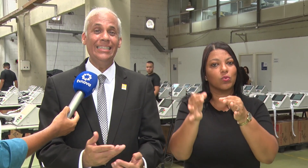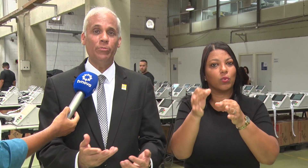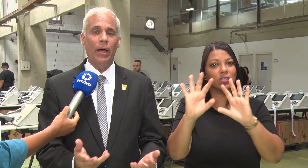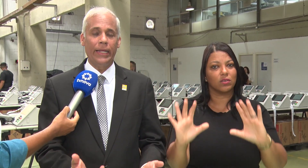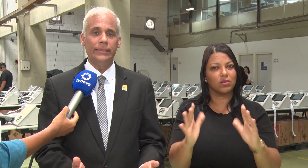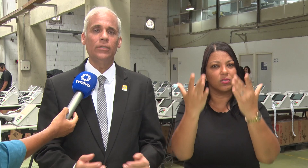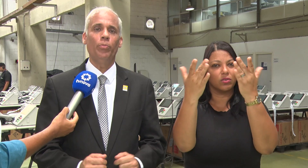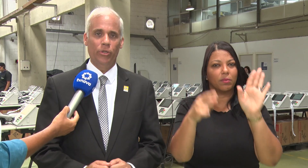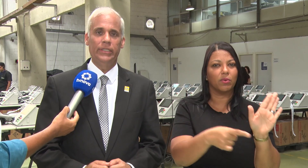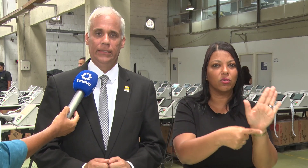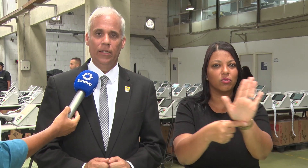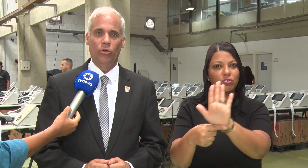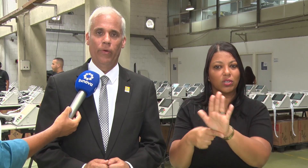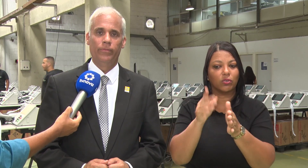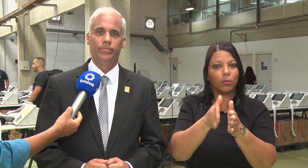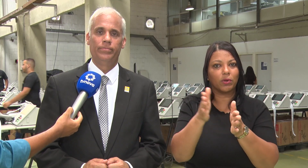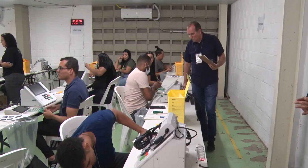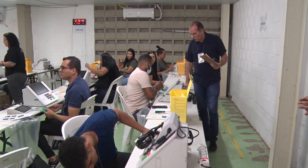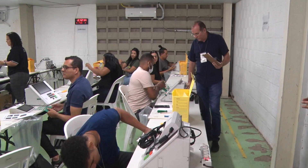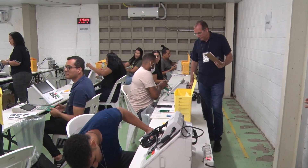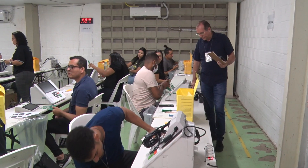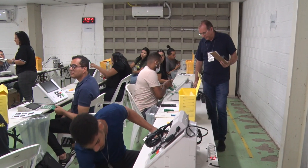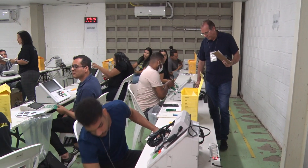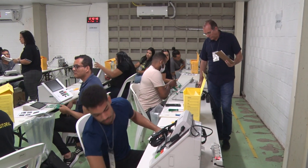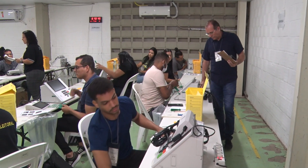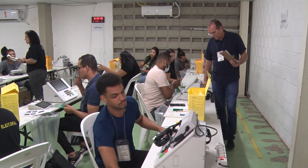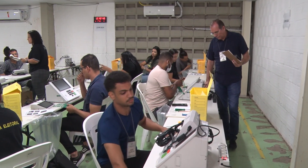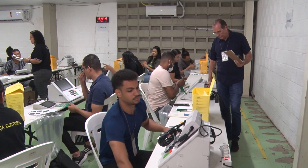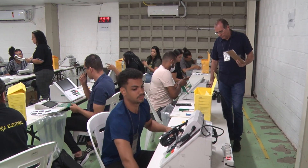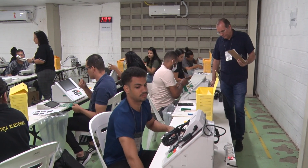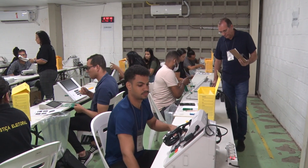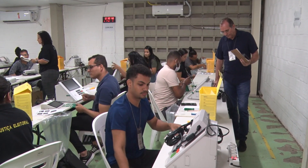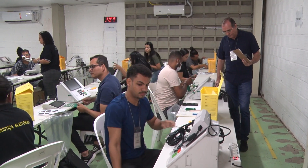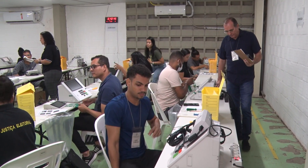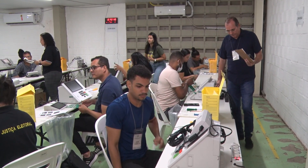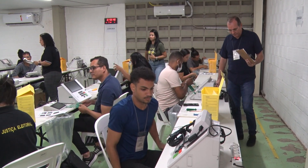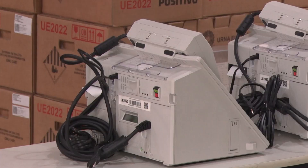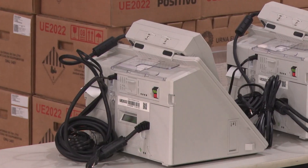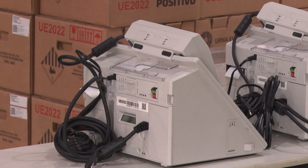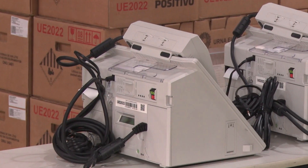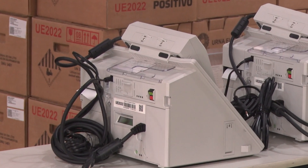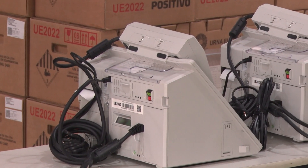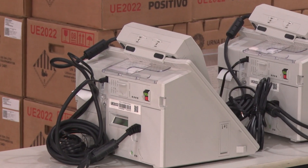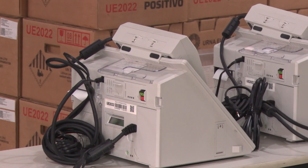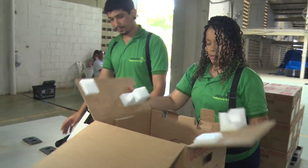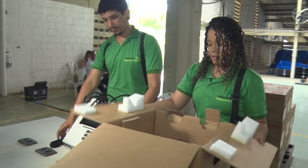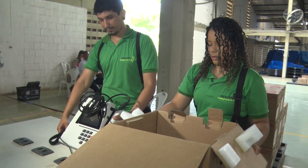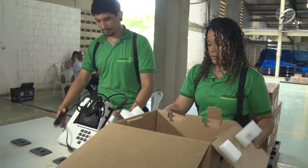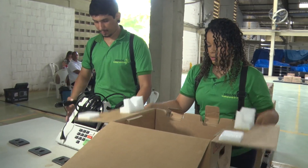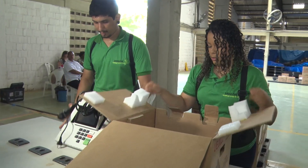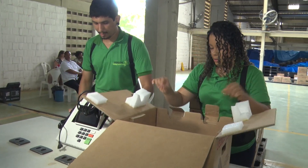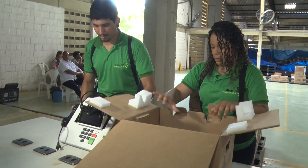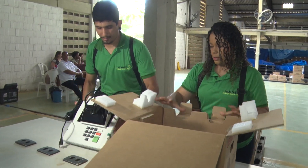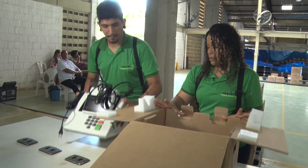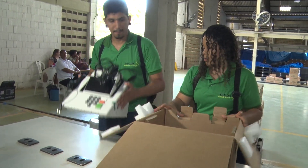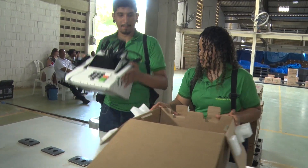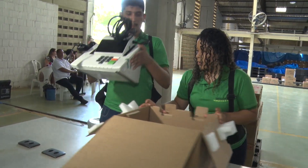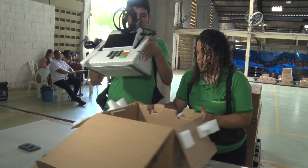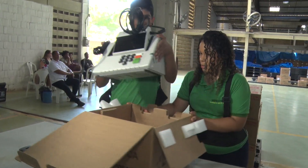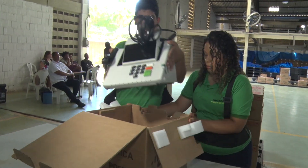a transparência do processo eleitoral. Depois de todo esse processo, as urnas são devidamente